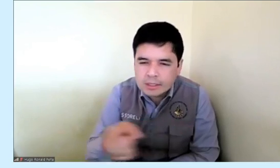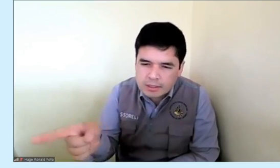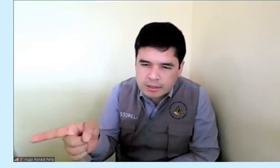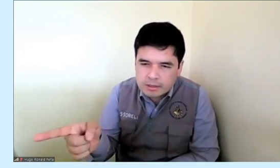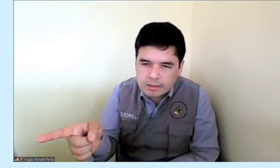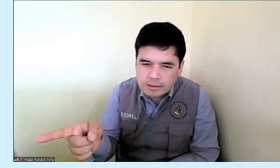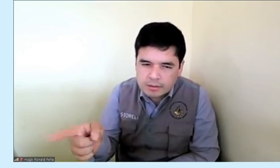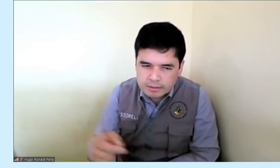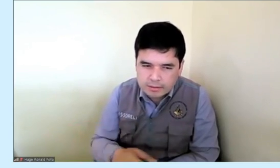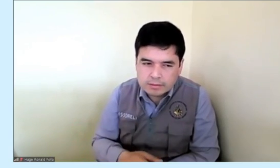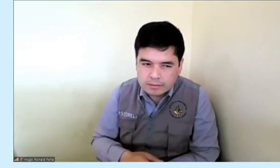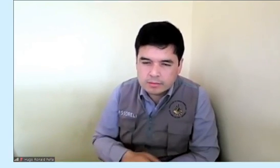¿Quiénes?